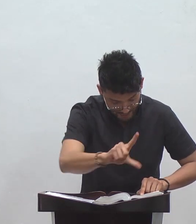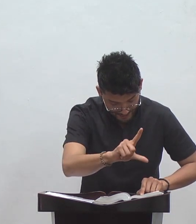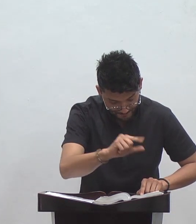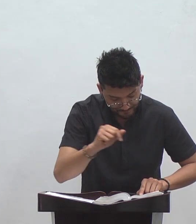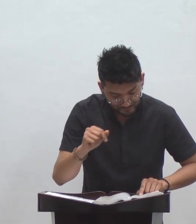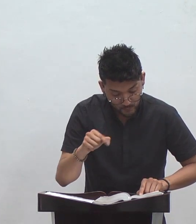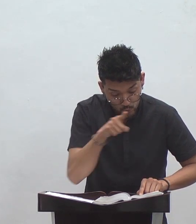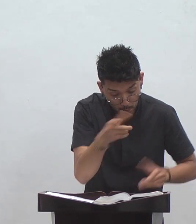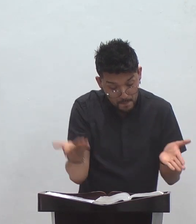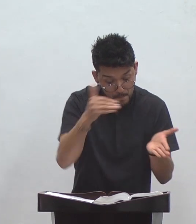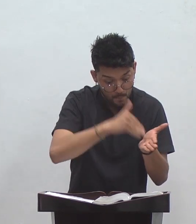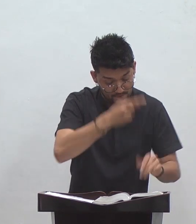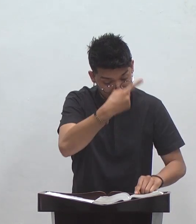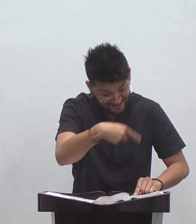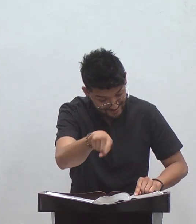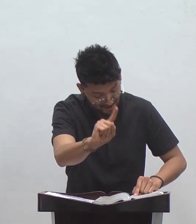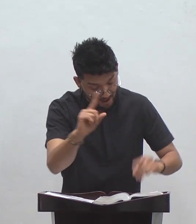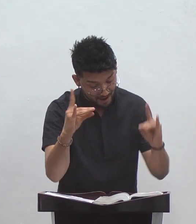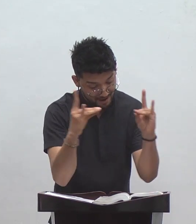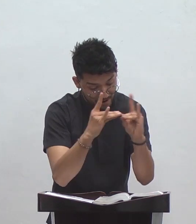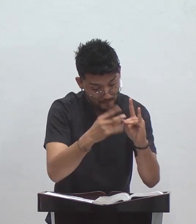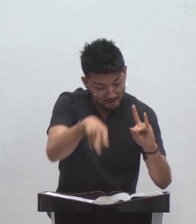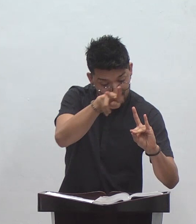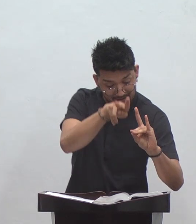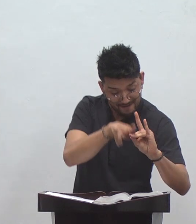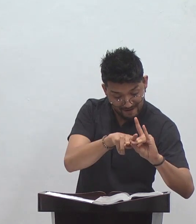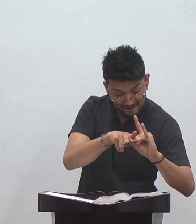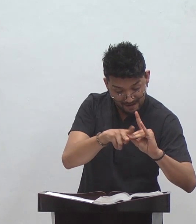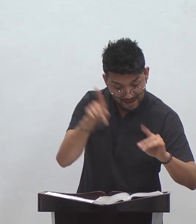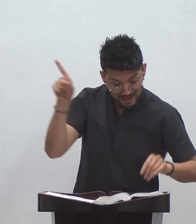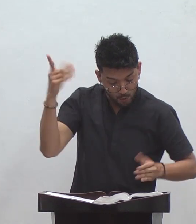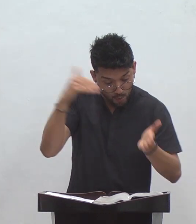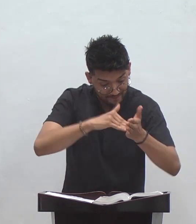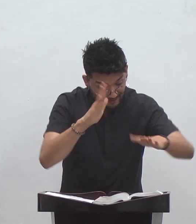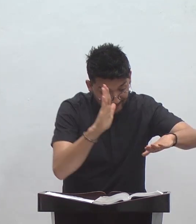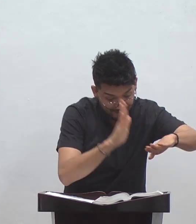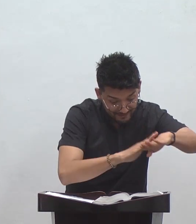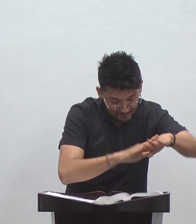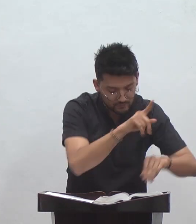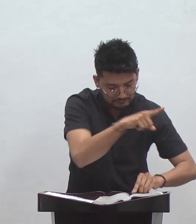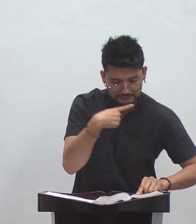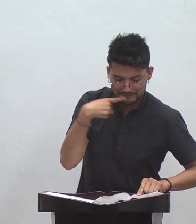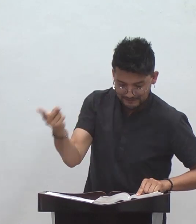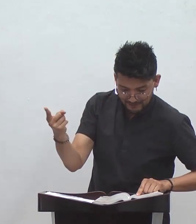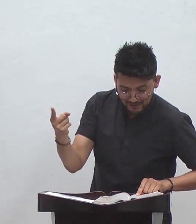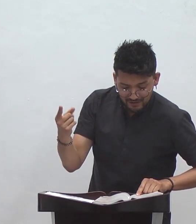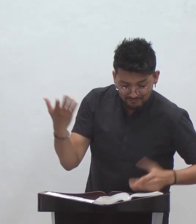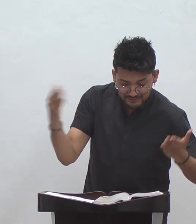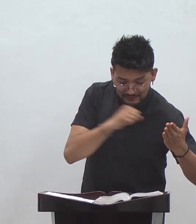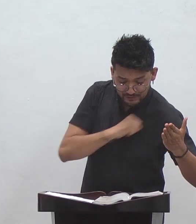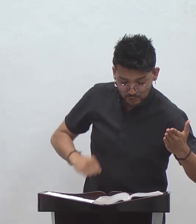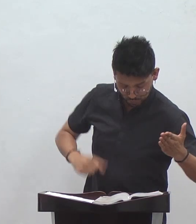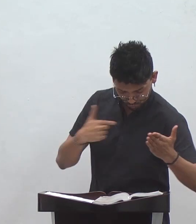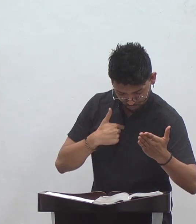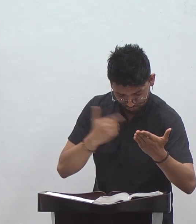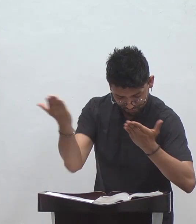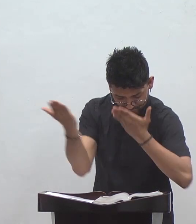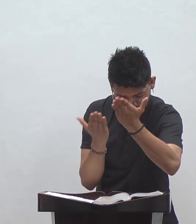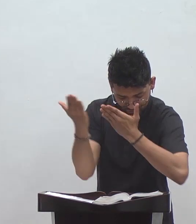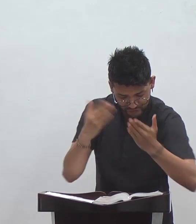Y dijo Elías a Samuel, ve y acuéstate, y si te llamare, dirás, habla Jehová, porque tu siervo oye.